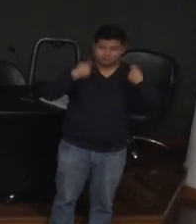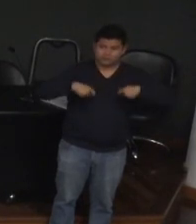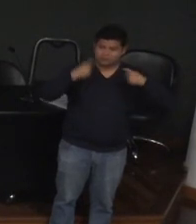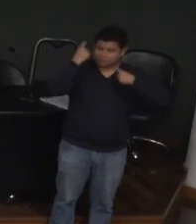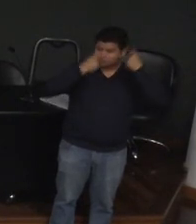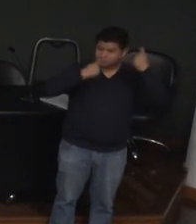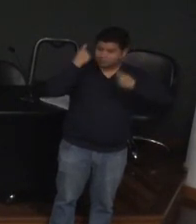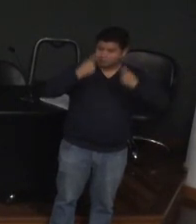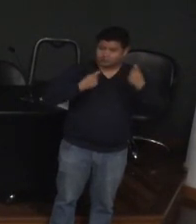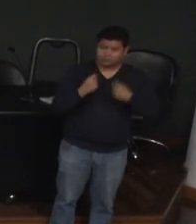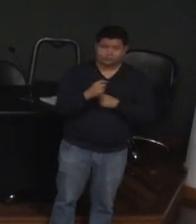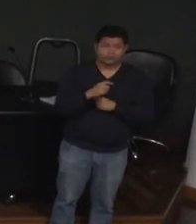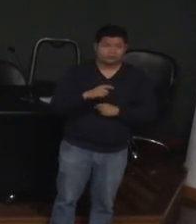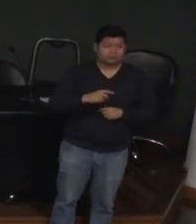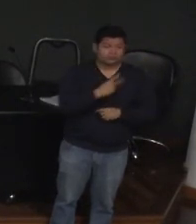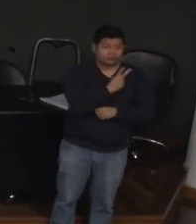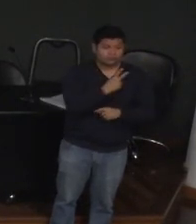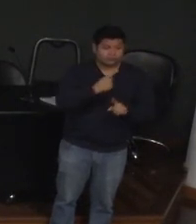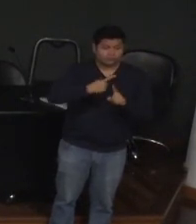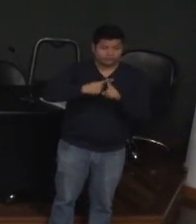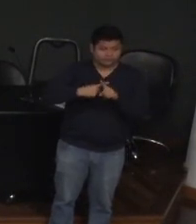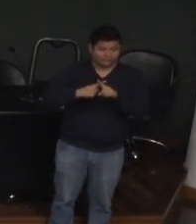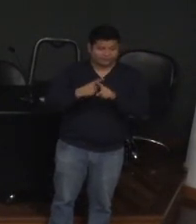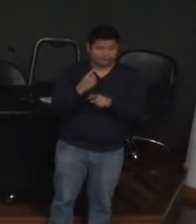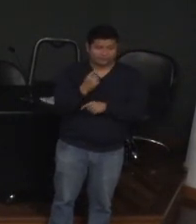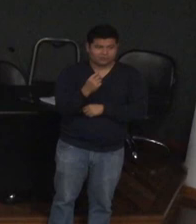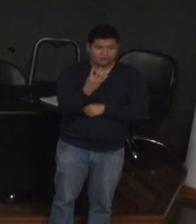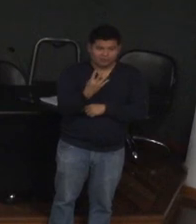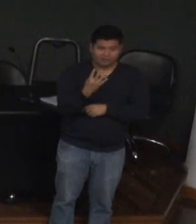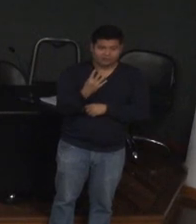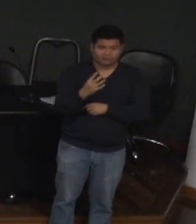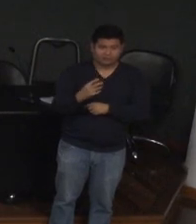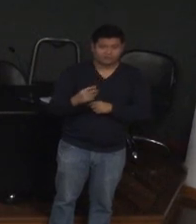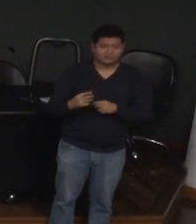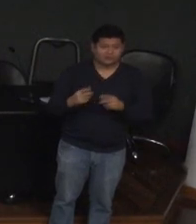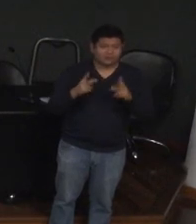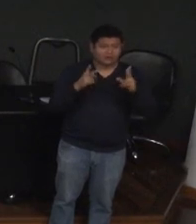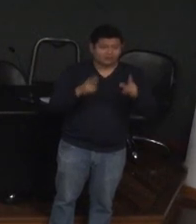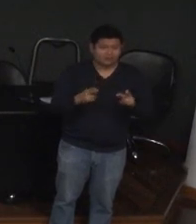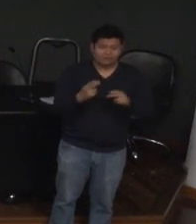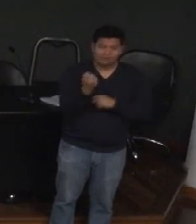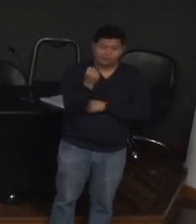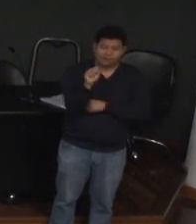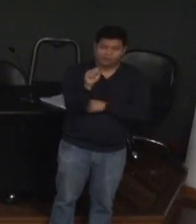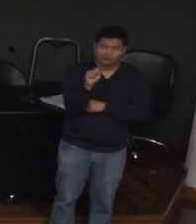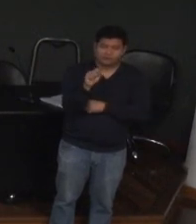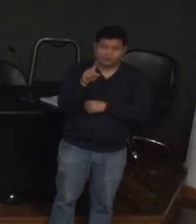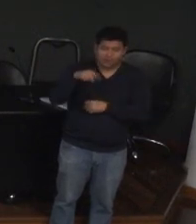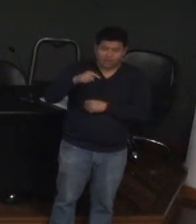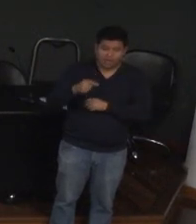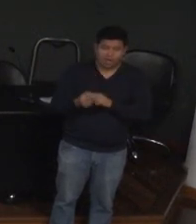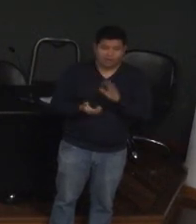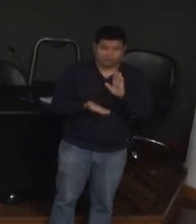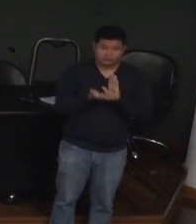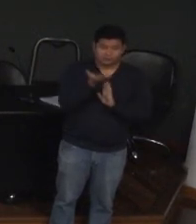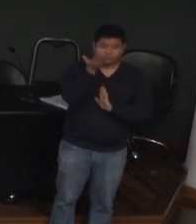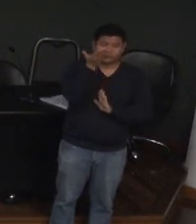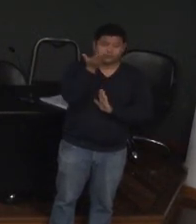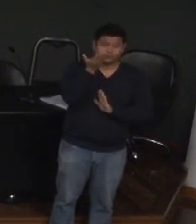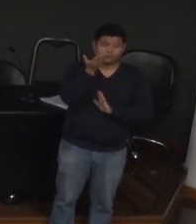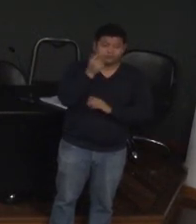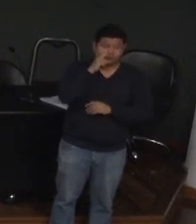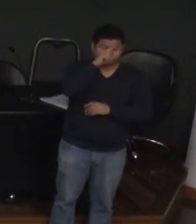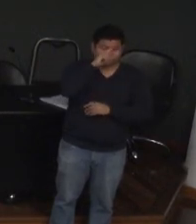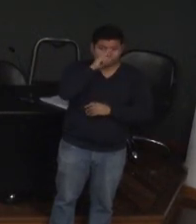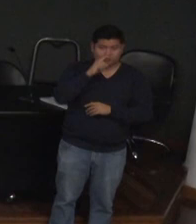iminente, 2 vezes 4, 8, alto. Né? Esse apetite de que 2 vezes 4 dá alto depende de quem?